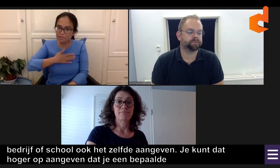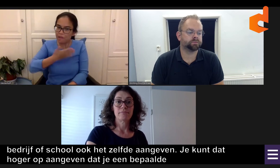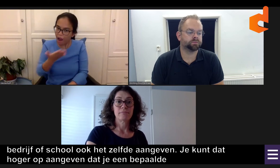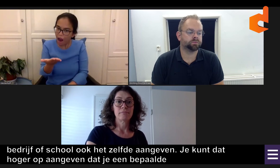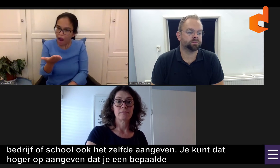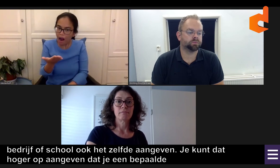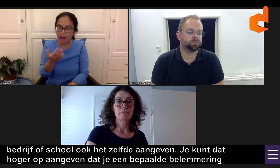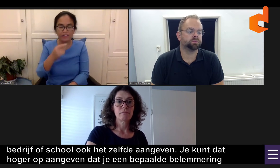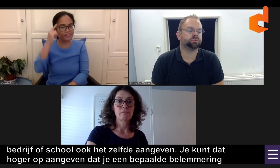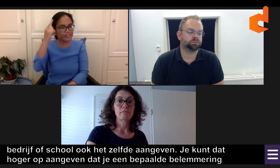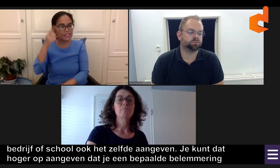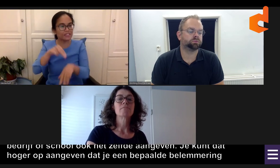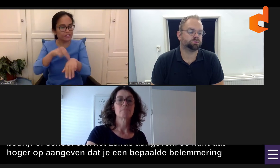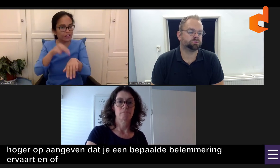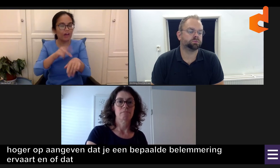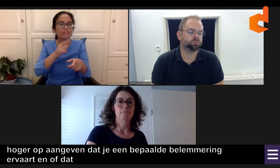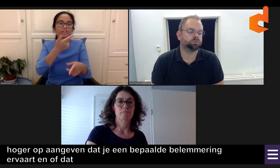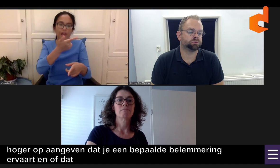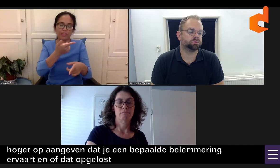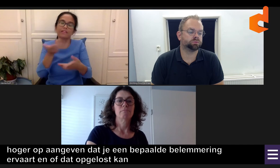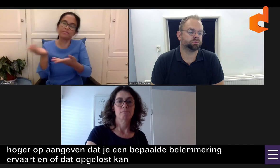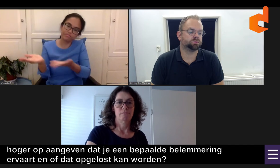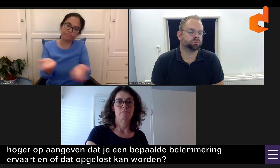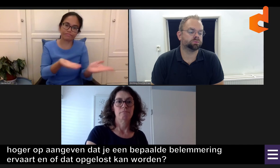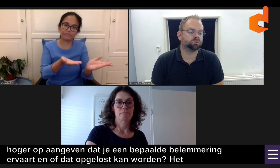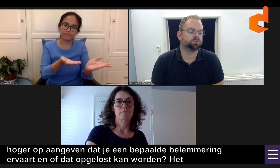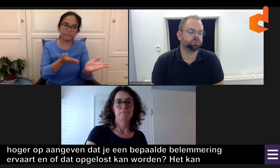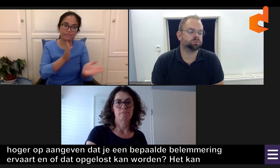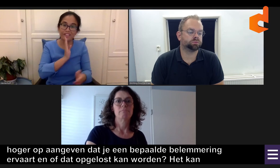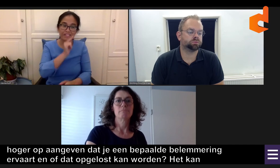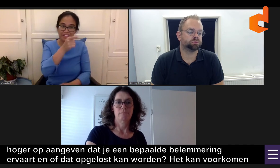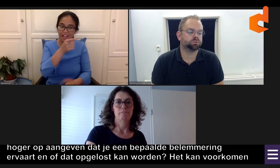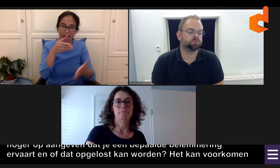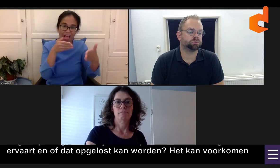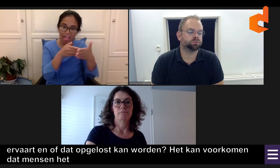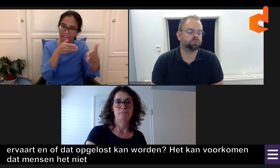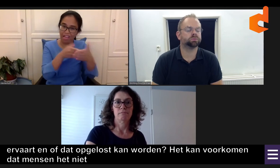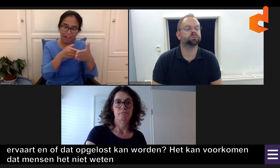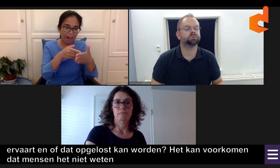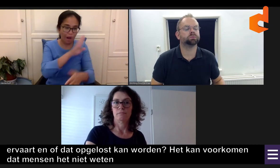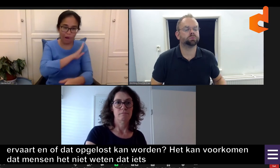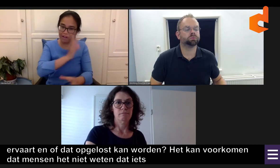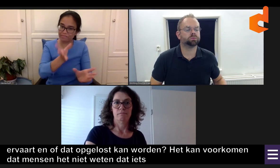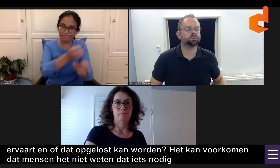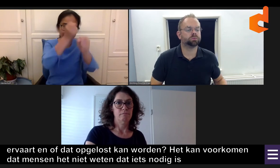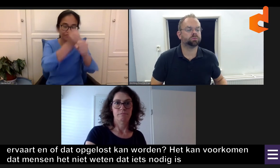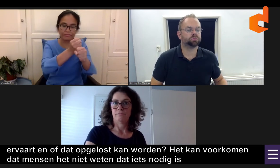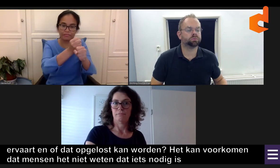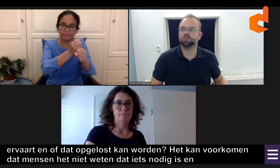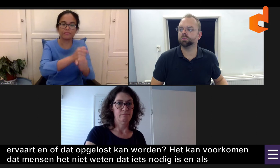worden. Omdat het soms ook kan voorkomen dat mensen niet weten dat iets nodig is. En dat al zodra je het niet aangeeft, dan